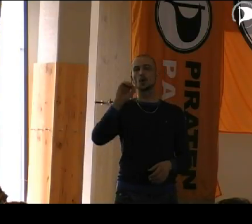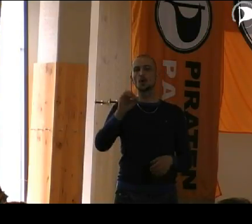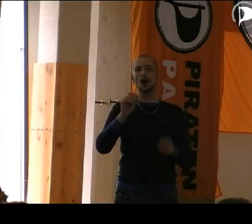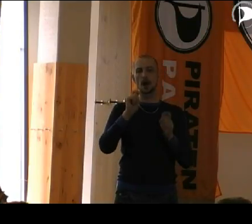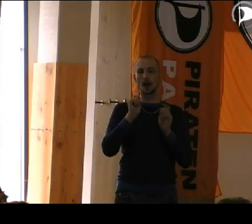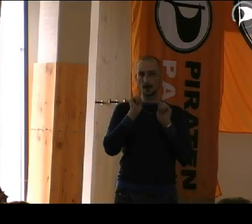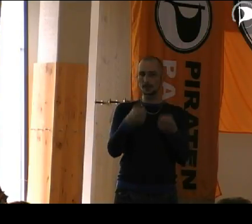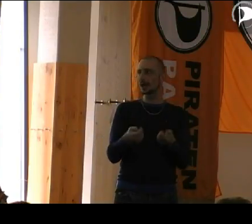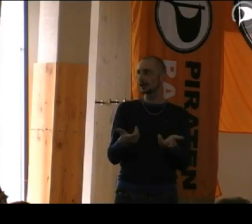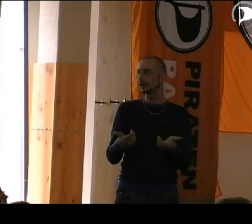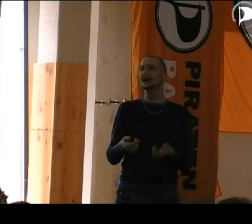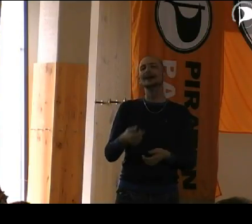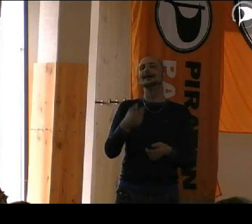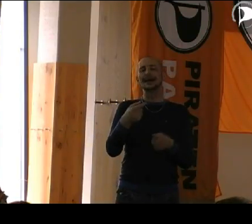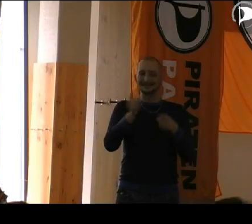ausländer